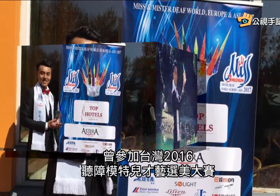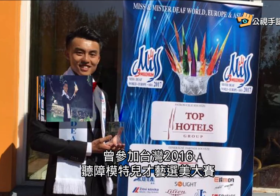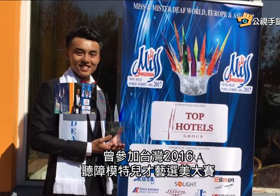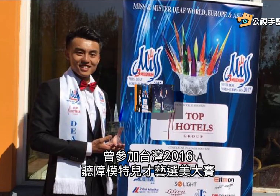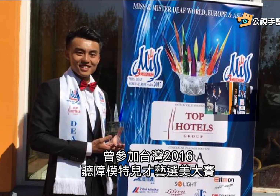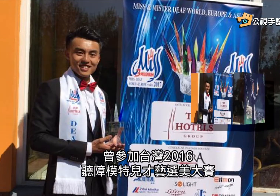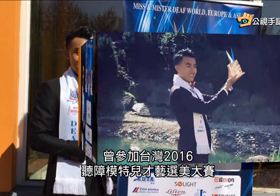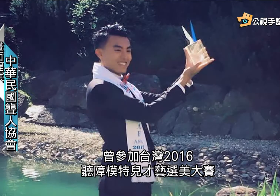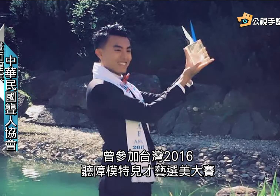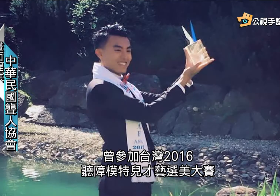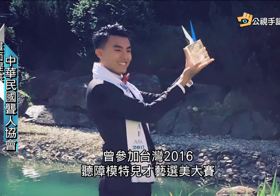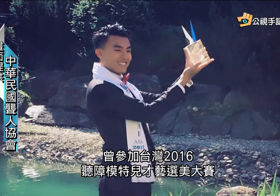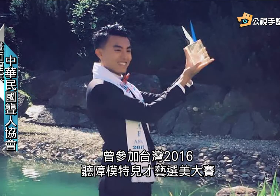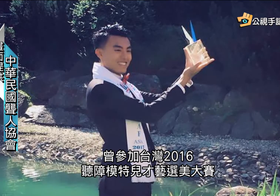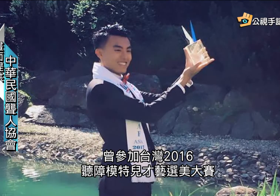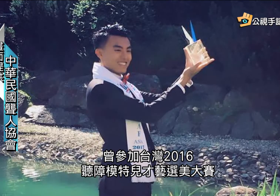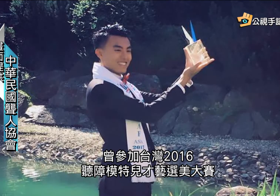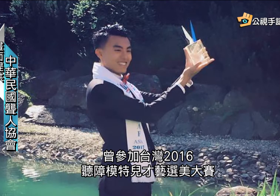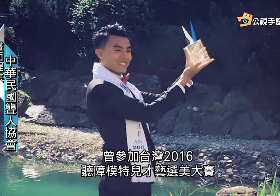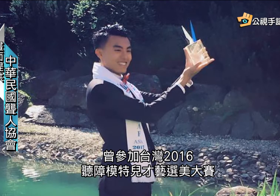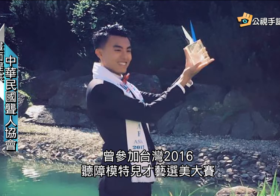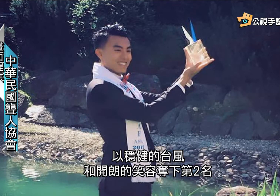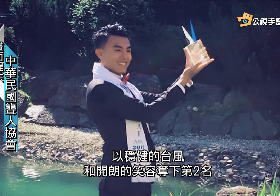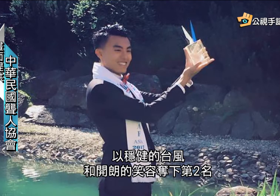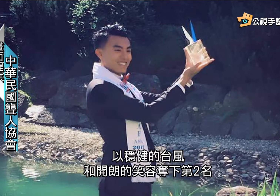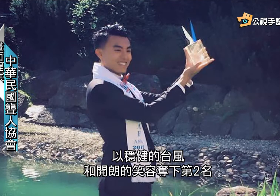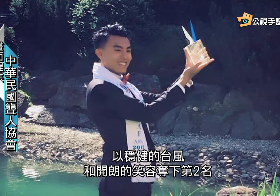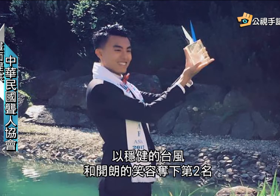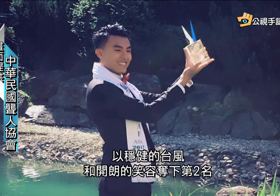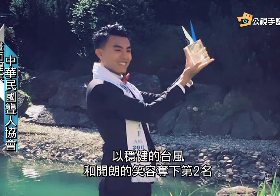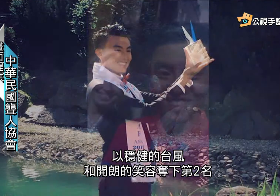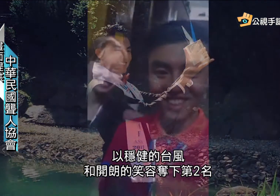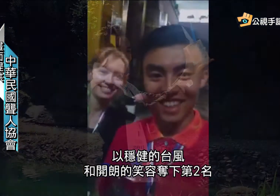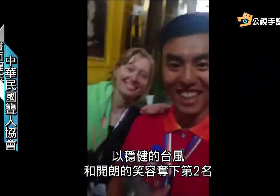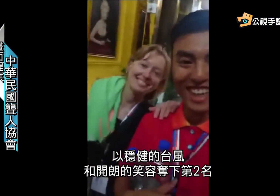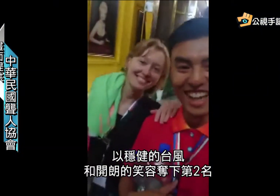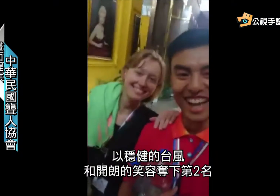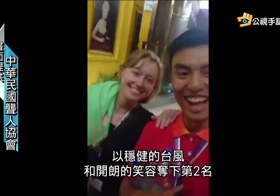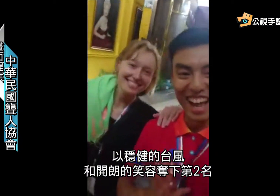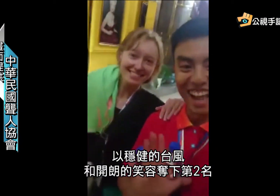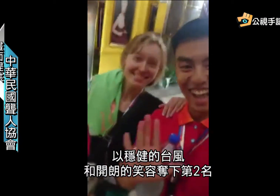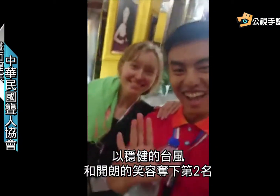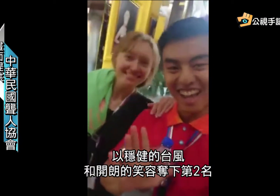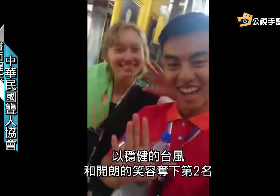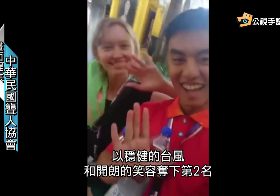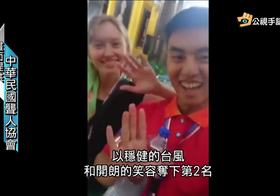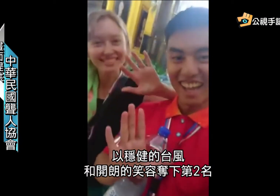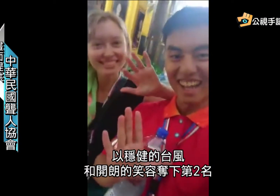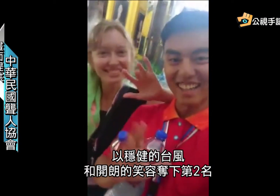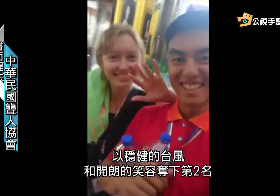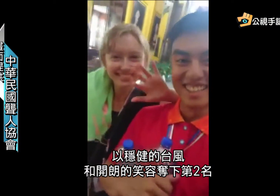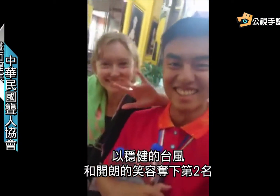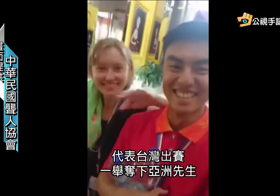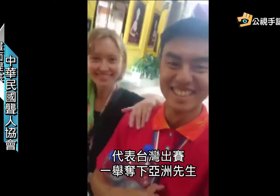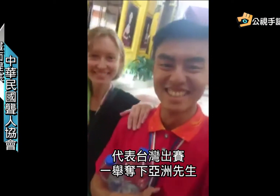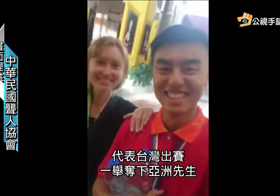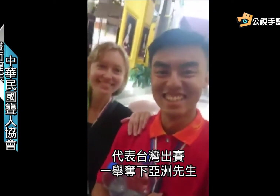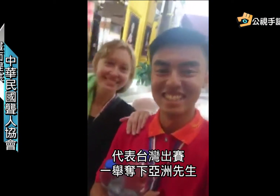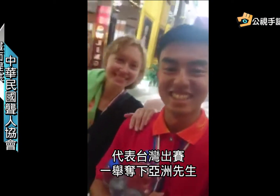特儿才艺选美大赛，以稳健的台风和开朗的笑容夺下第2名，代表台湾出赛，一举